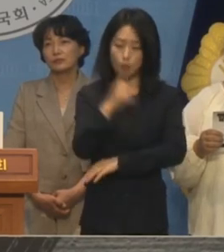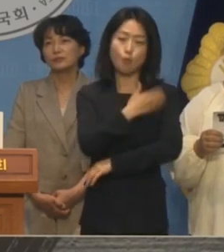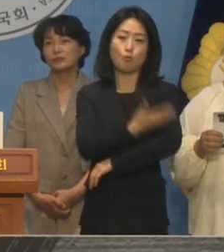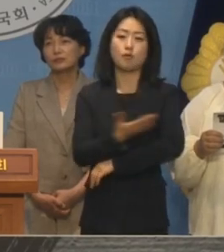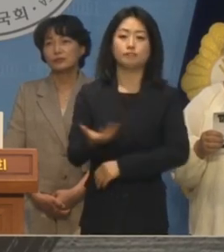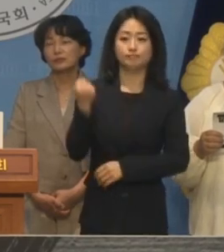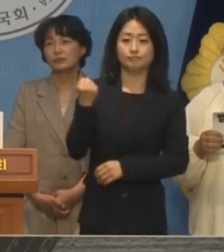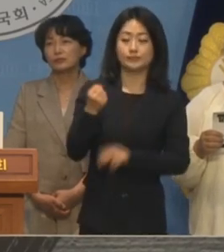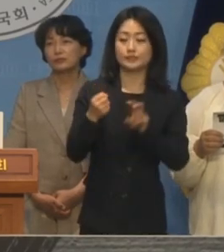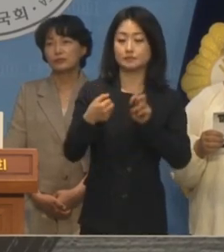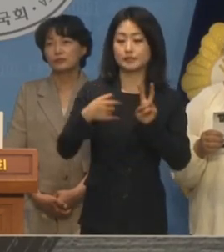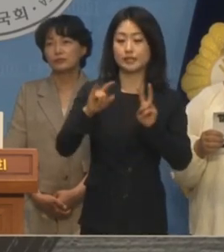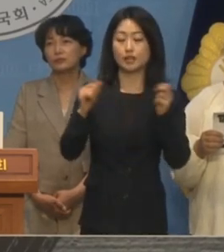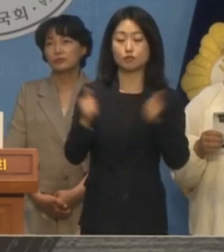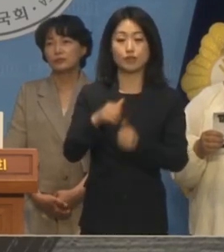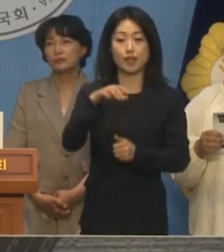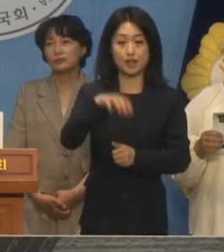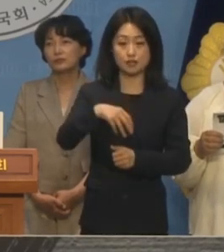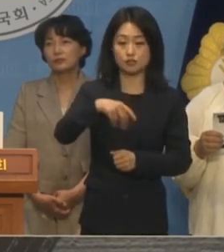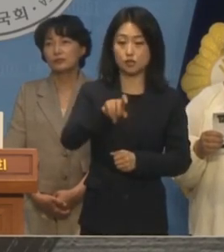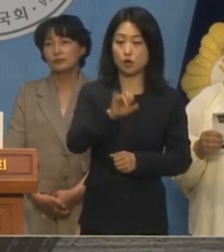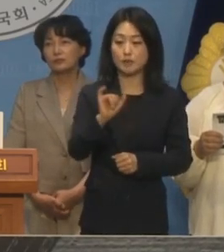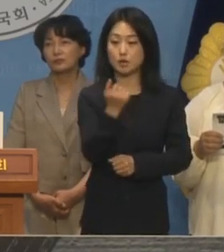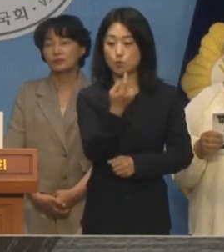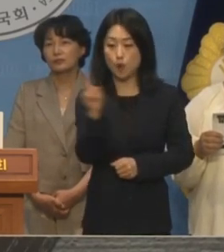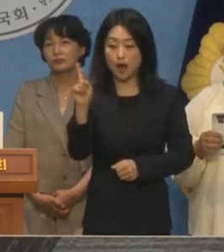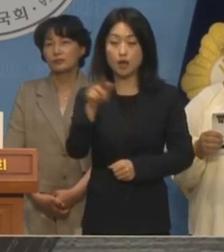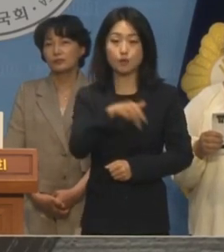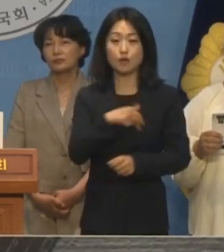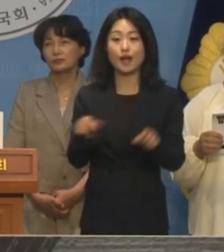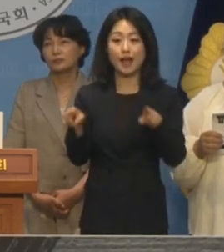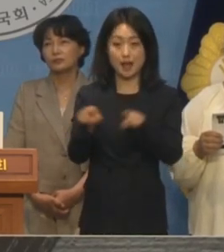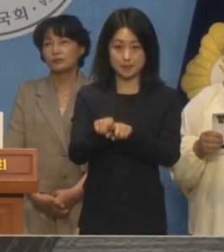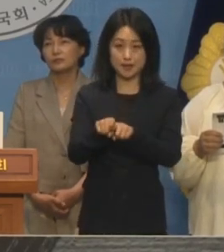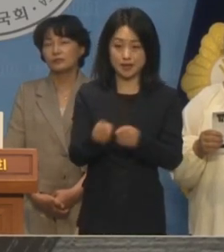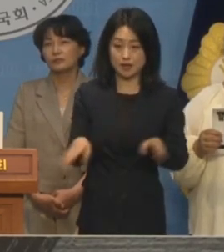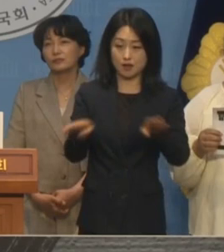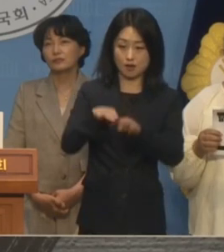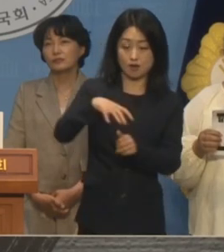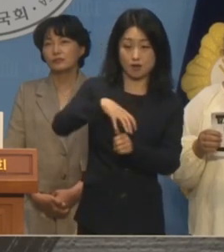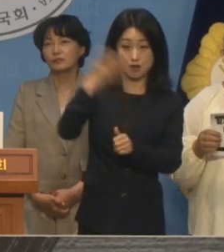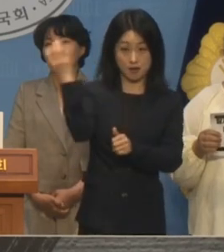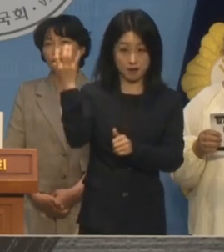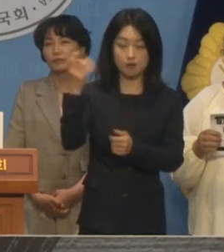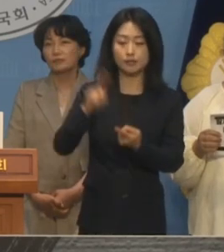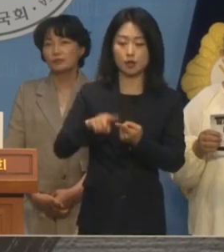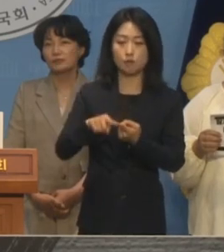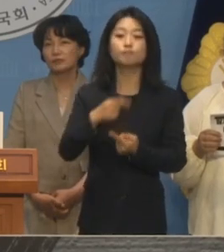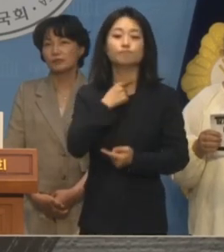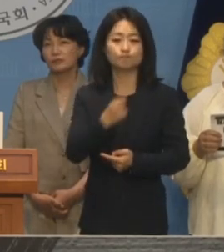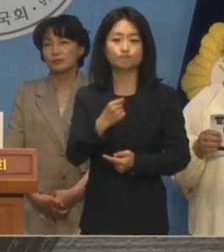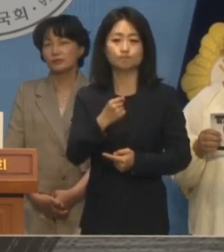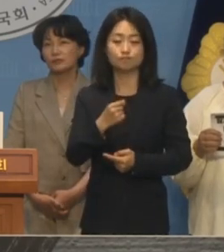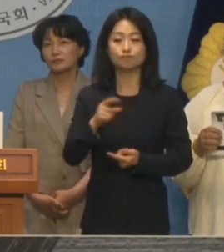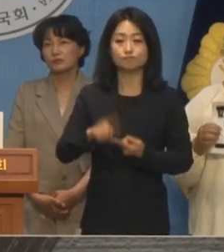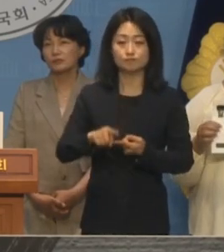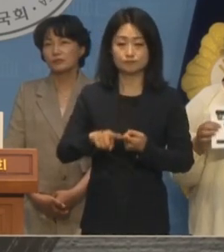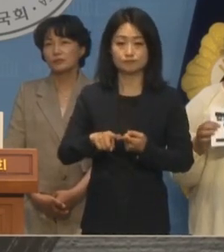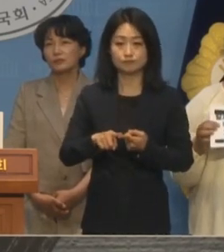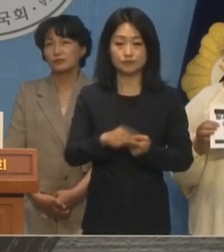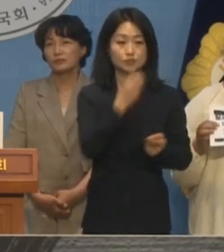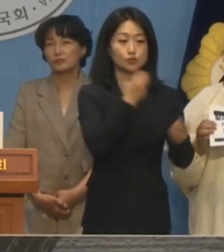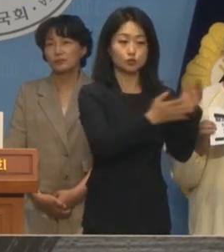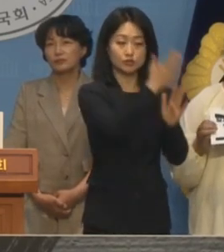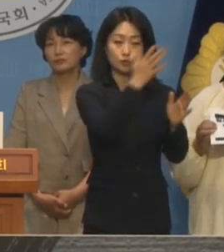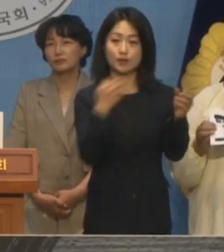권리입니다. 22대 국회에서 서미화 의원님과 함께 탈시설 권리를 법으로서 보장할 수 있도록 싸우는 한편